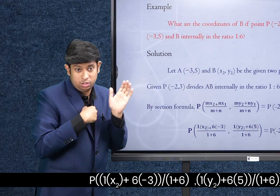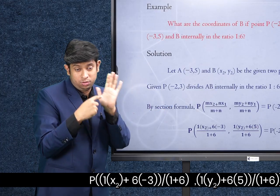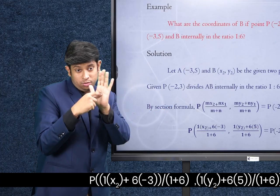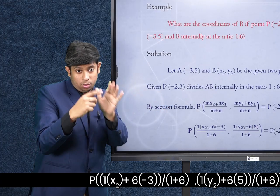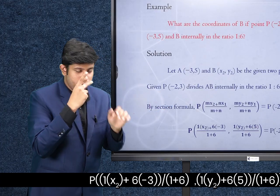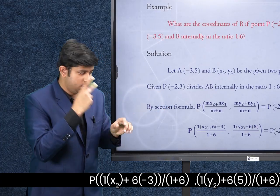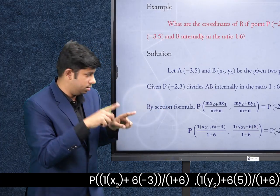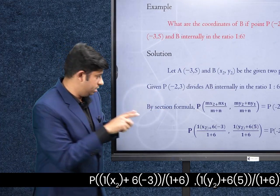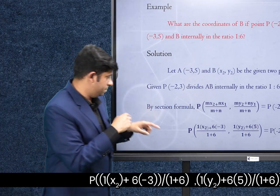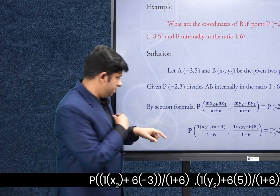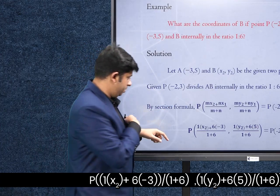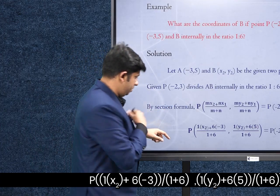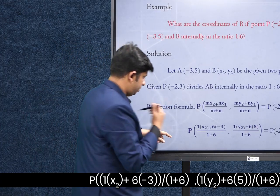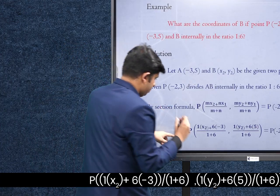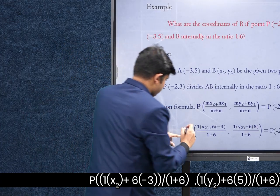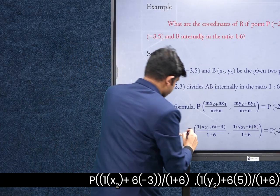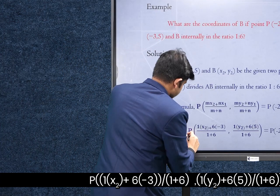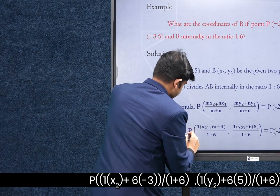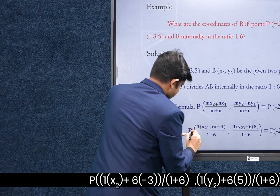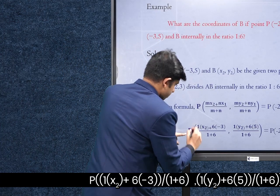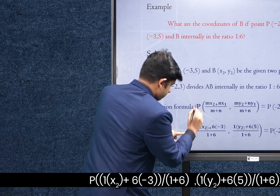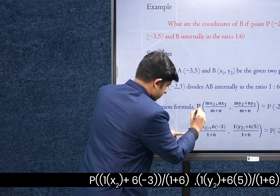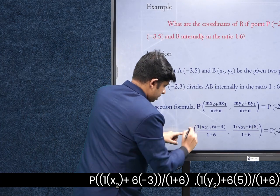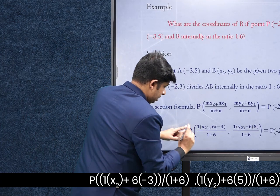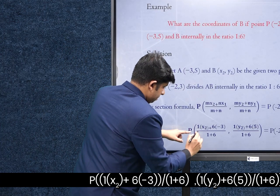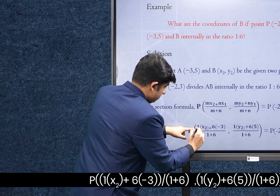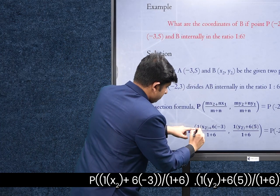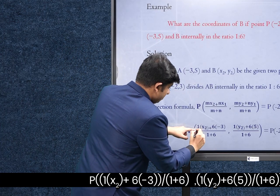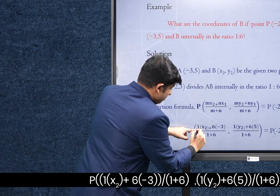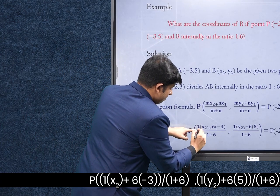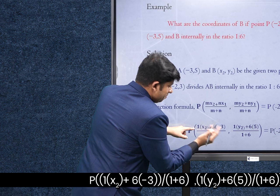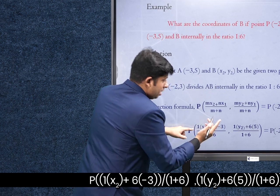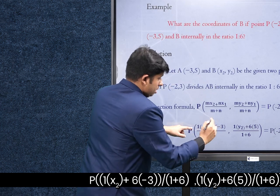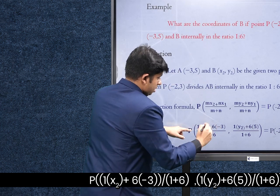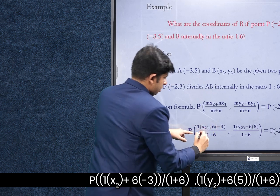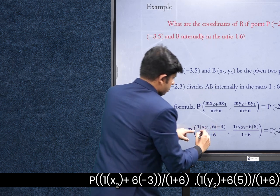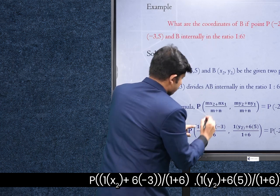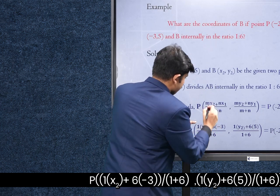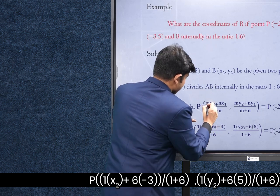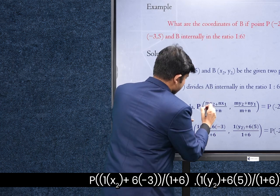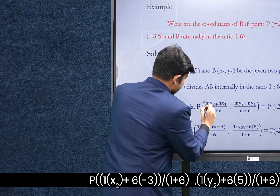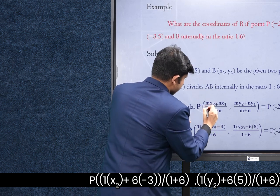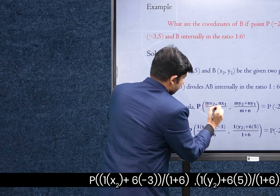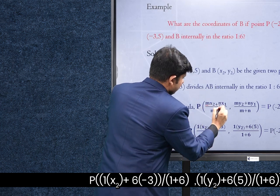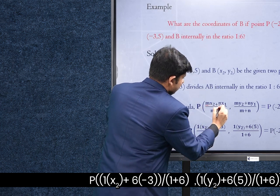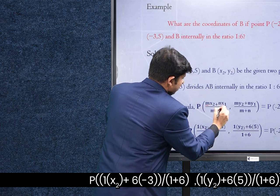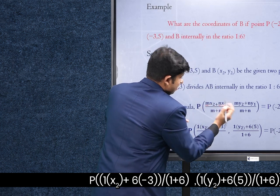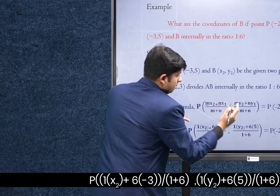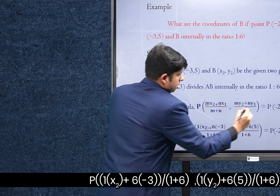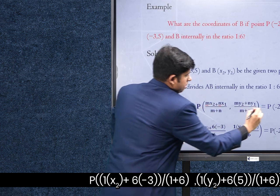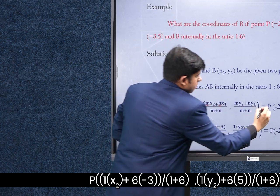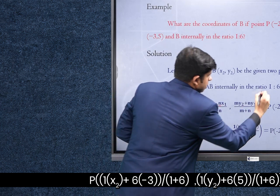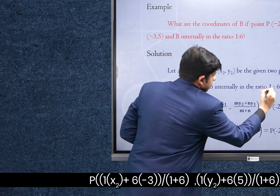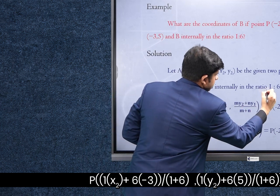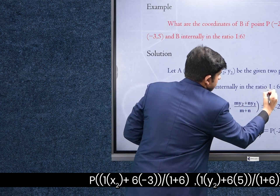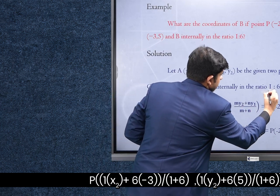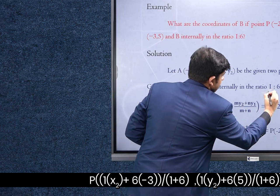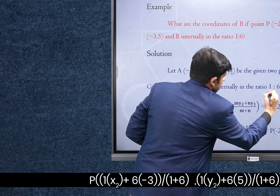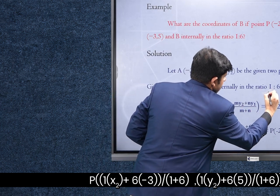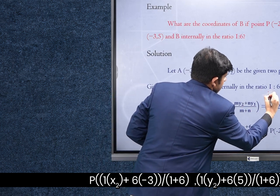P அடைப்புக்குறிக்குள் 1 அடைப்புக்குறி x கீழ் இலக்க 2 கூட்டல் 6